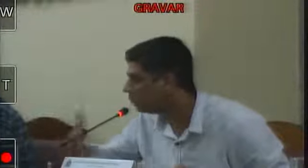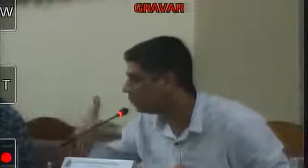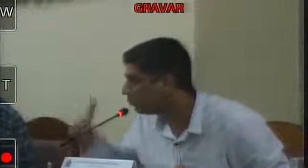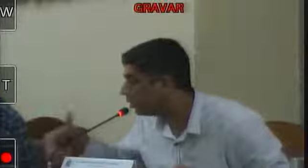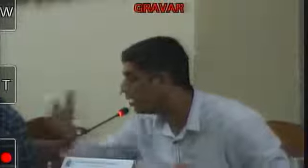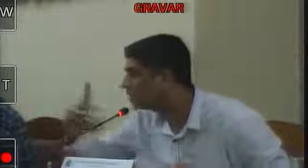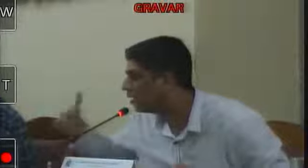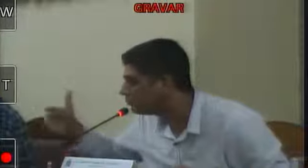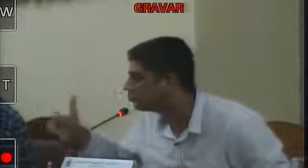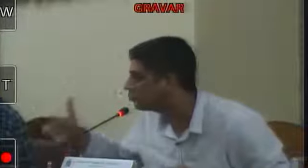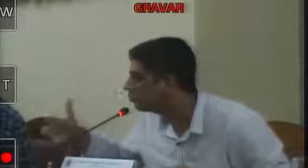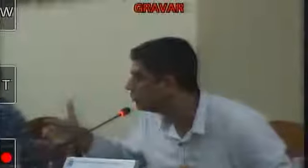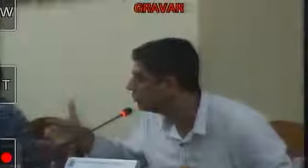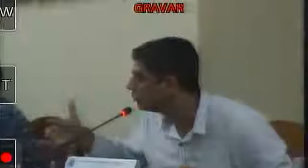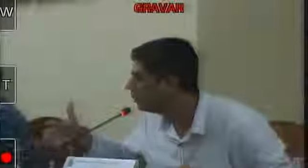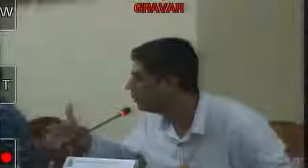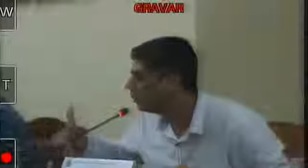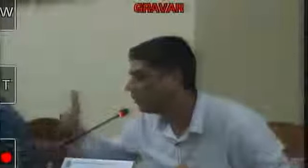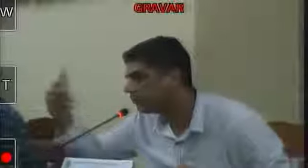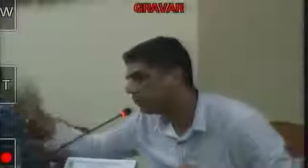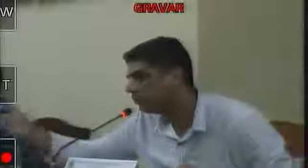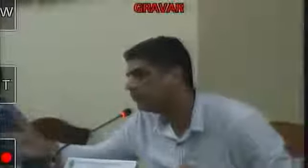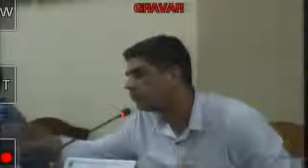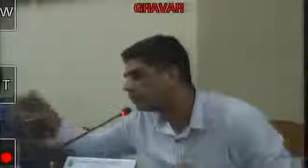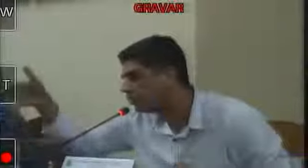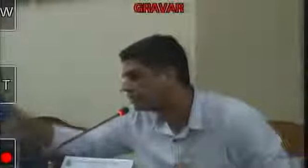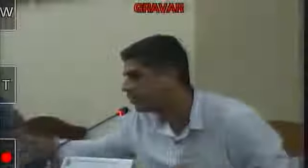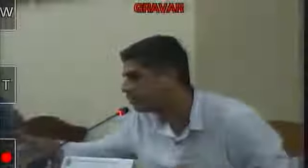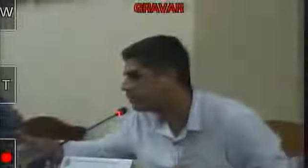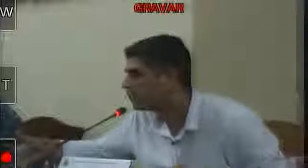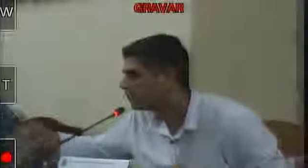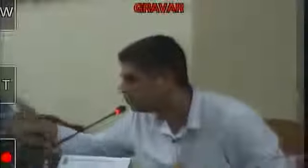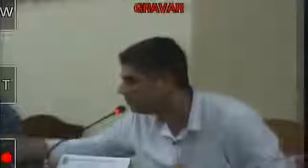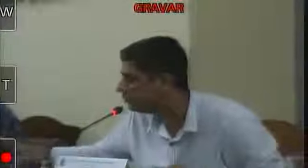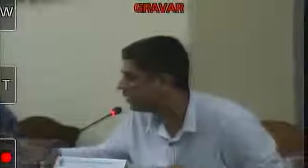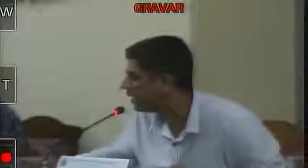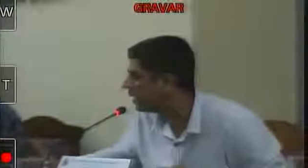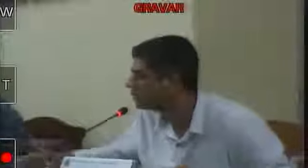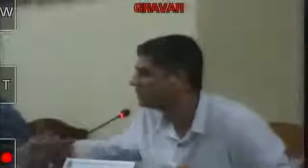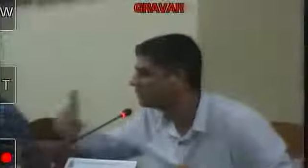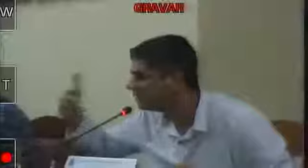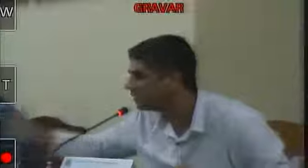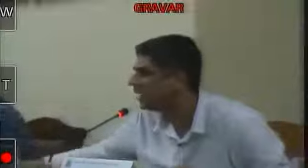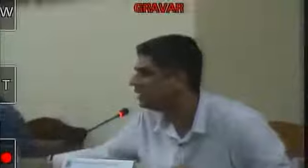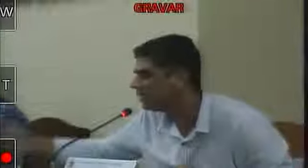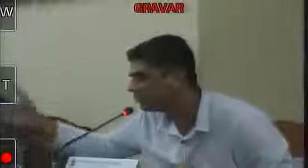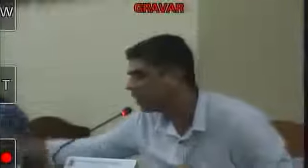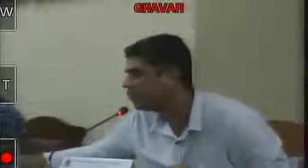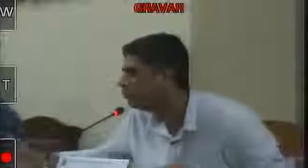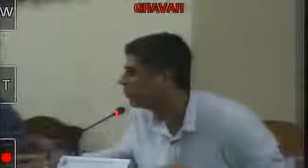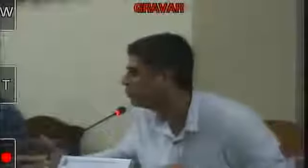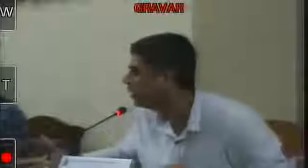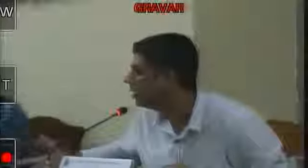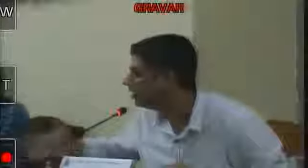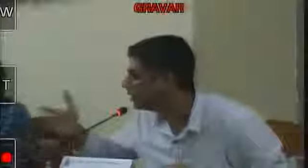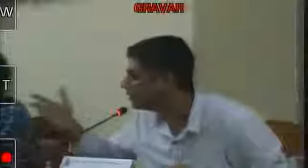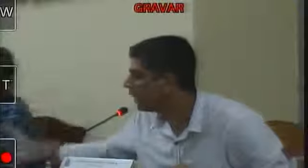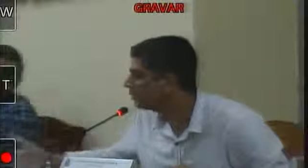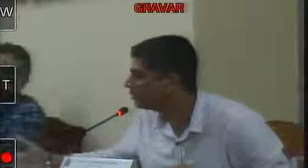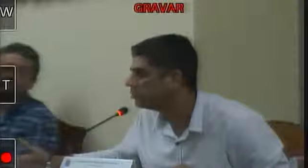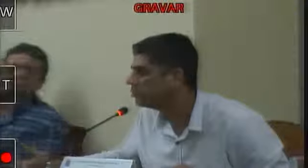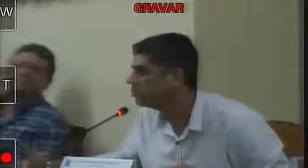esse é o que eu estou entendendo disso tudo, e eu acho que é o que fica de lição, inclusive para essa casa, para desnecessariamente ficar convocando